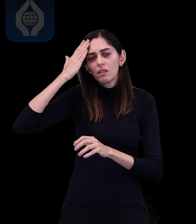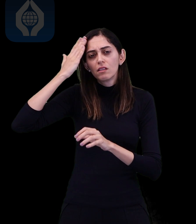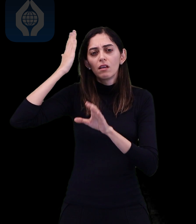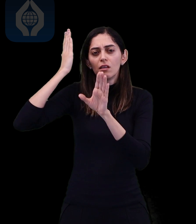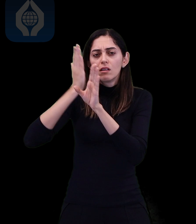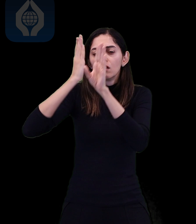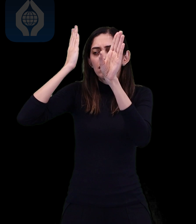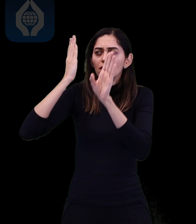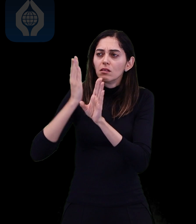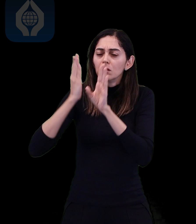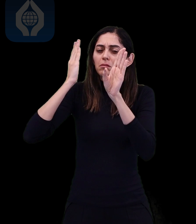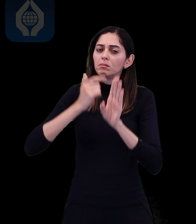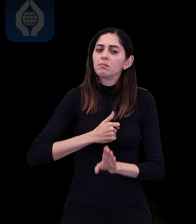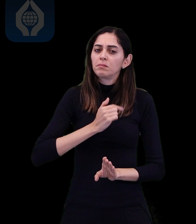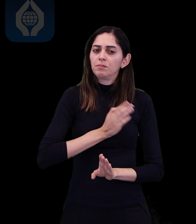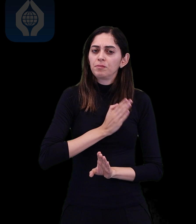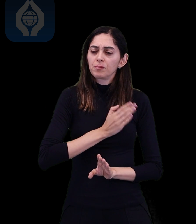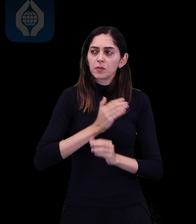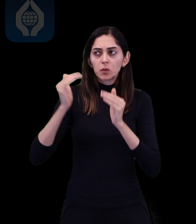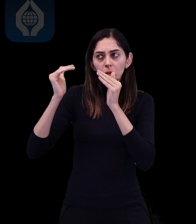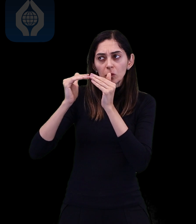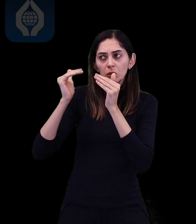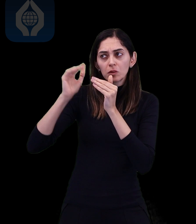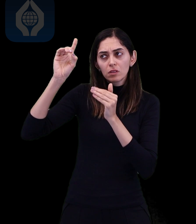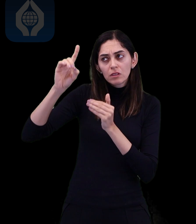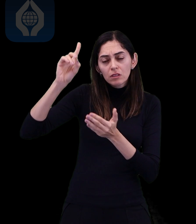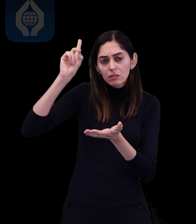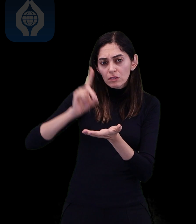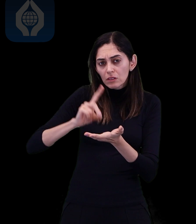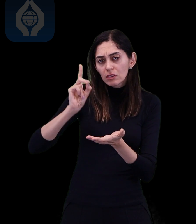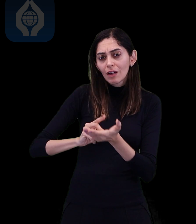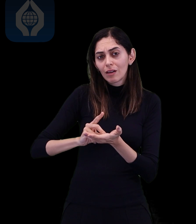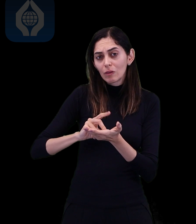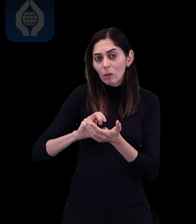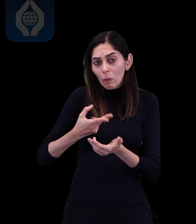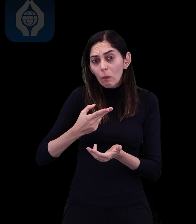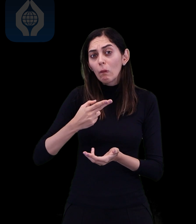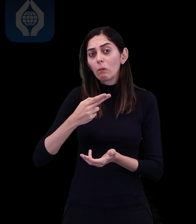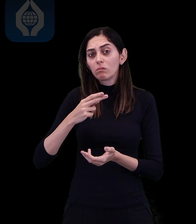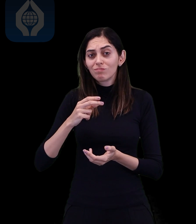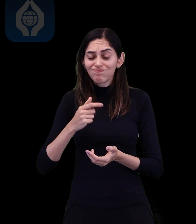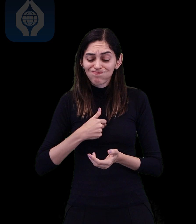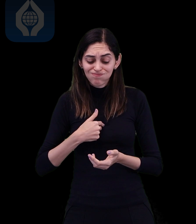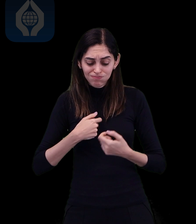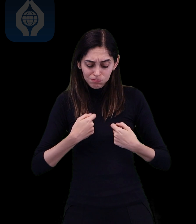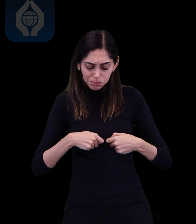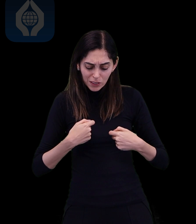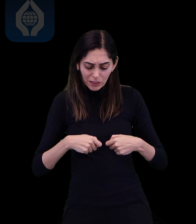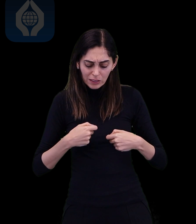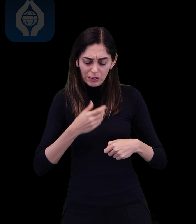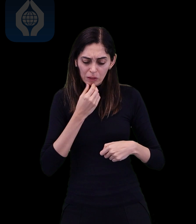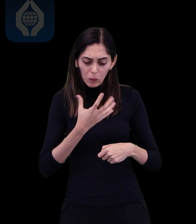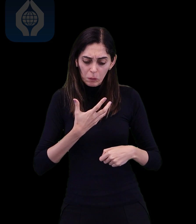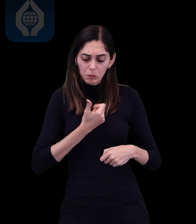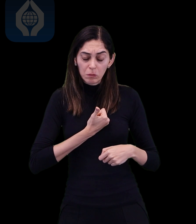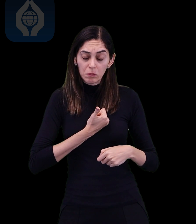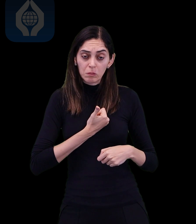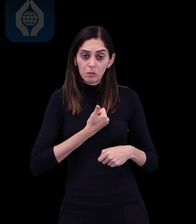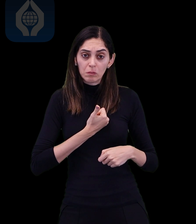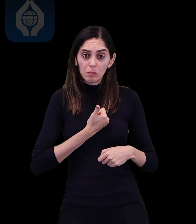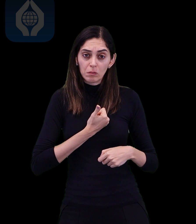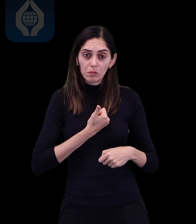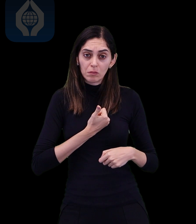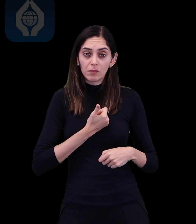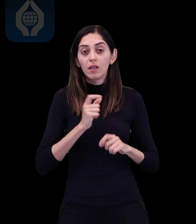porque estamos ouvindo a sua mensagem. Ele também sabe se concordamos com Ele e se reconhecemos a necessidade de que Ele seja